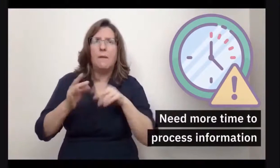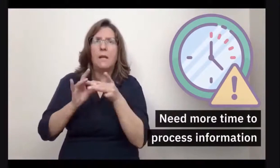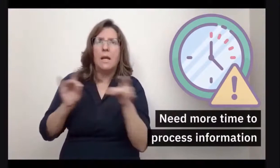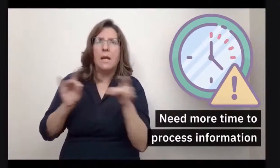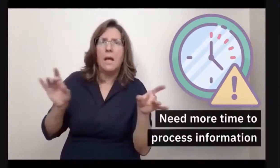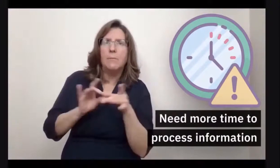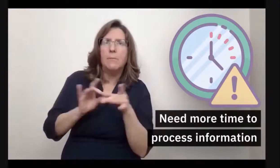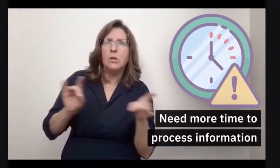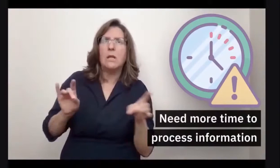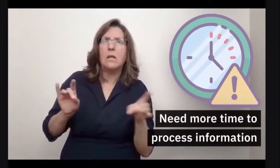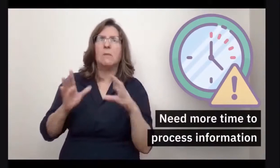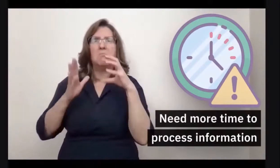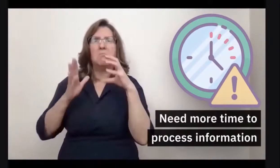necesitarán más tiempo y apoyo.